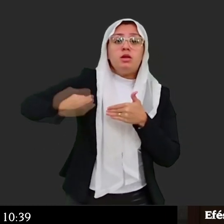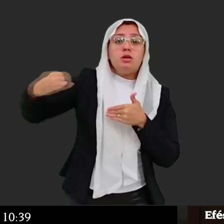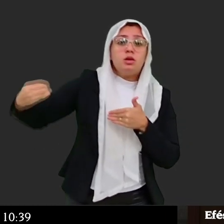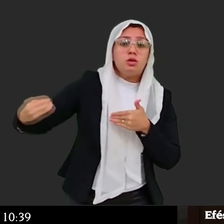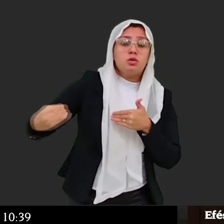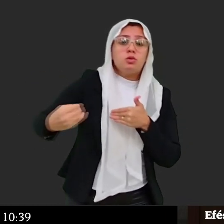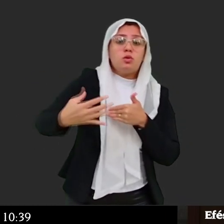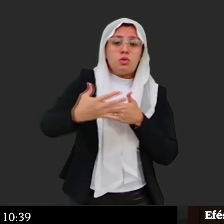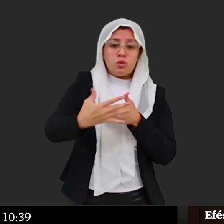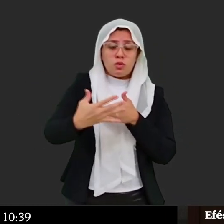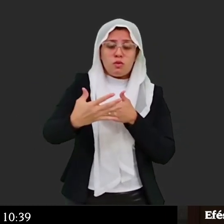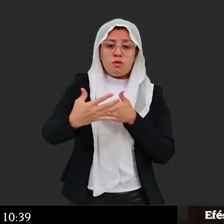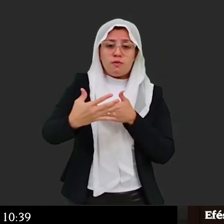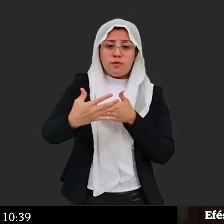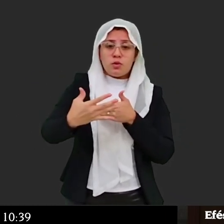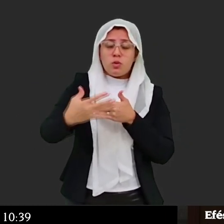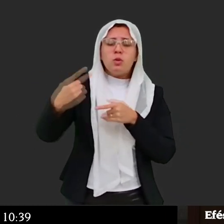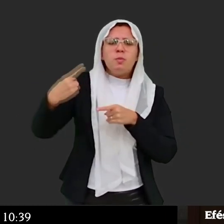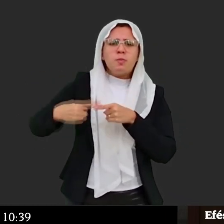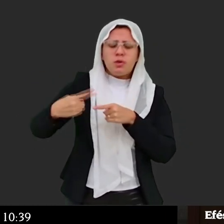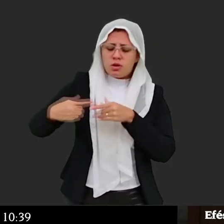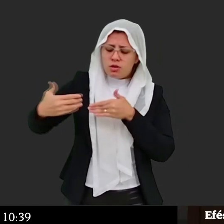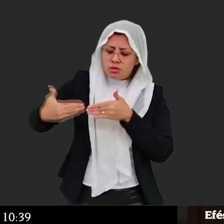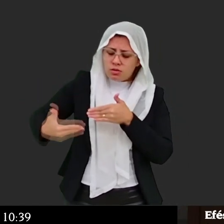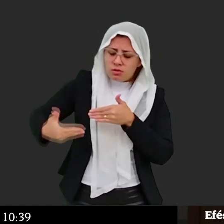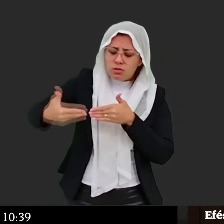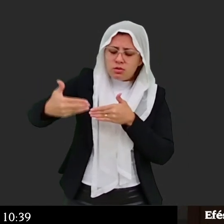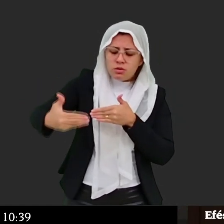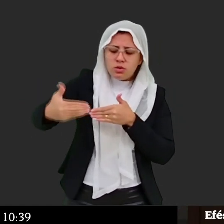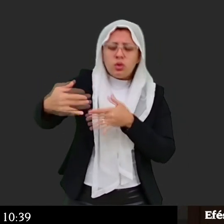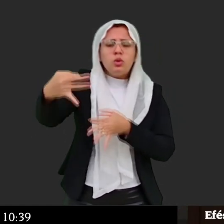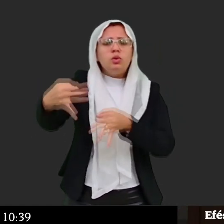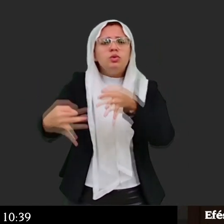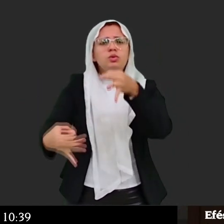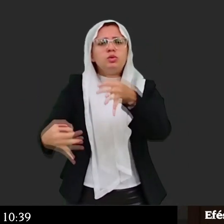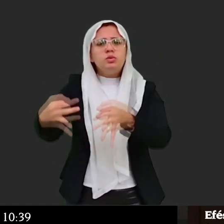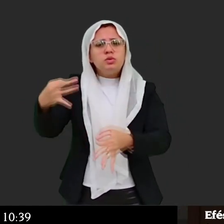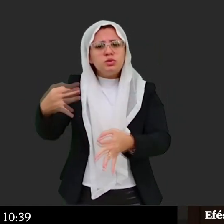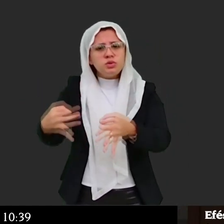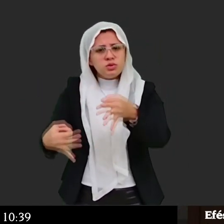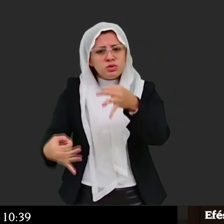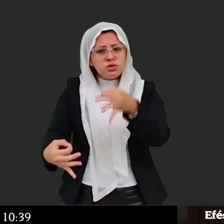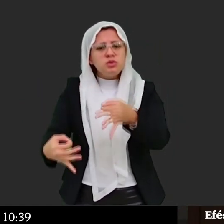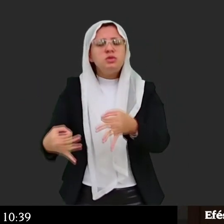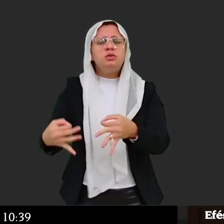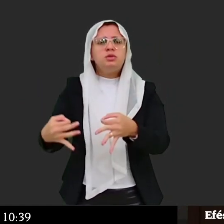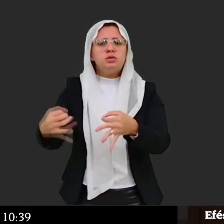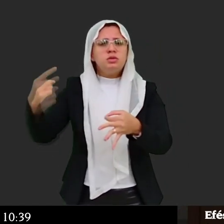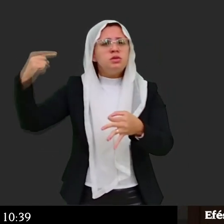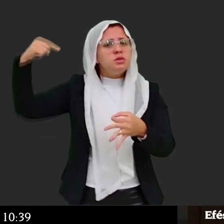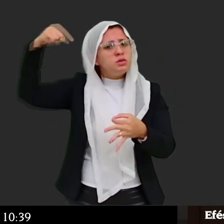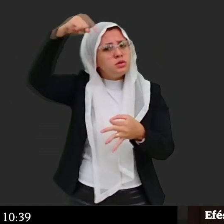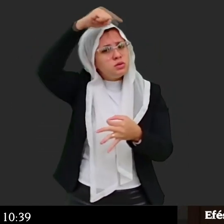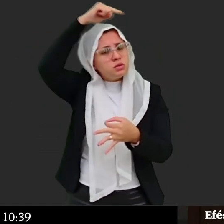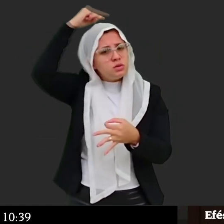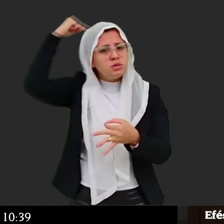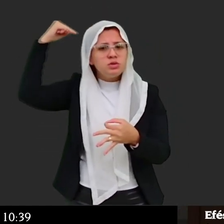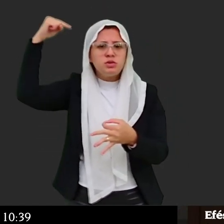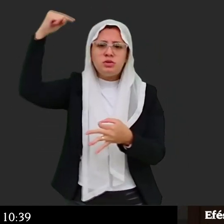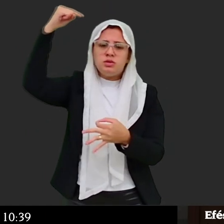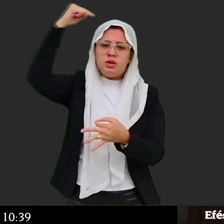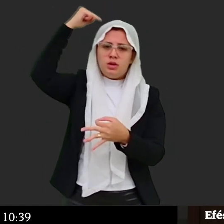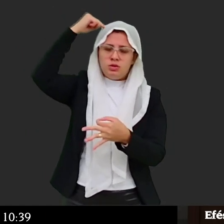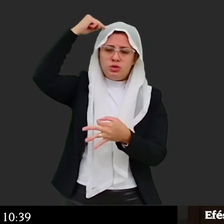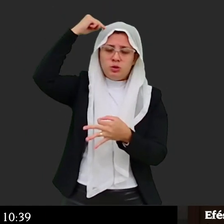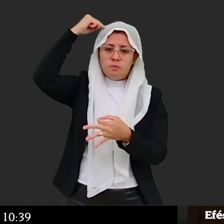em verdadeira justiça e santidade. Pelo que deixai a mentira e falai